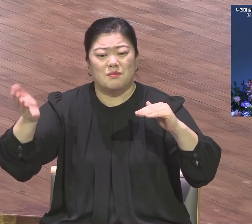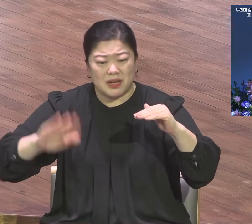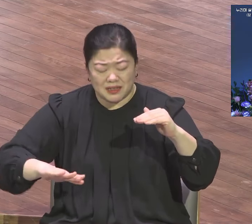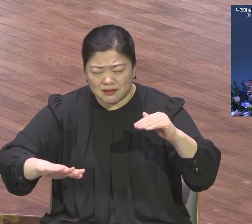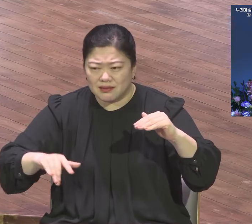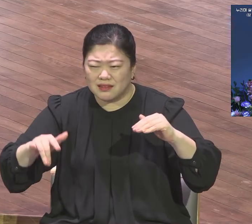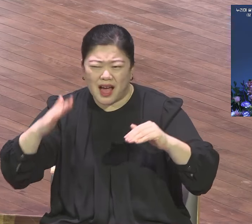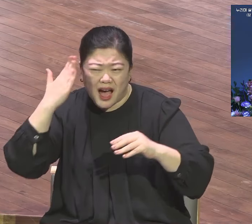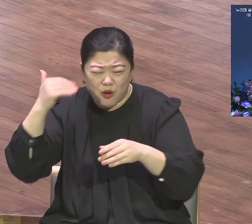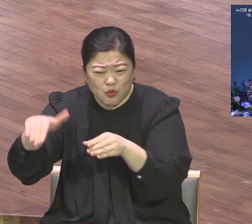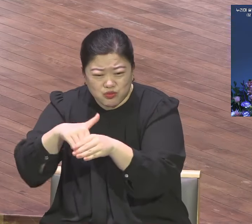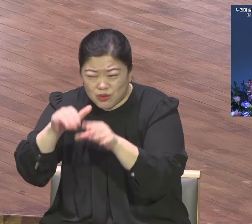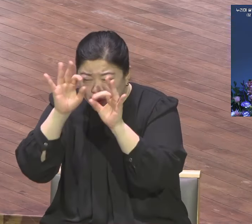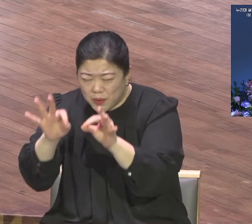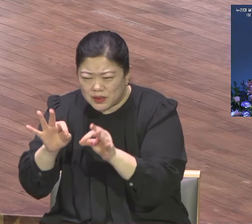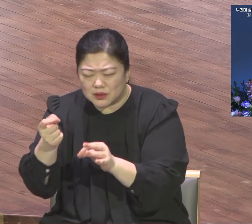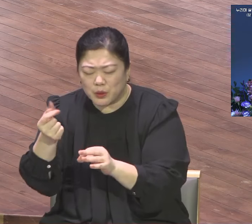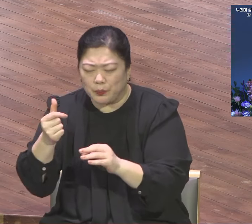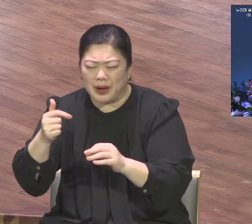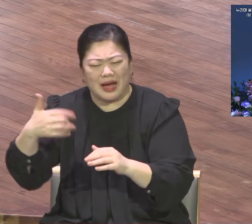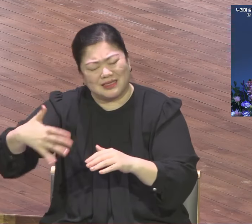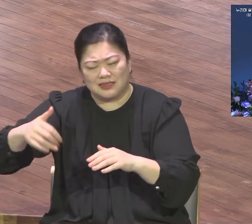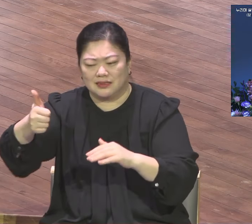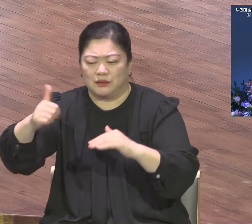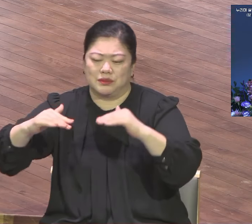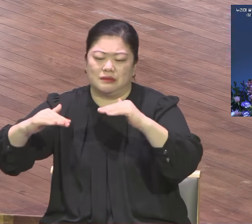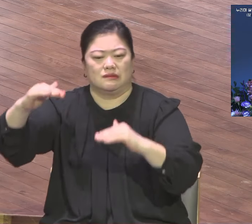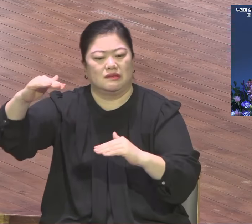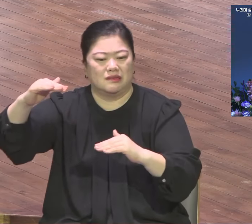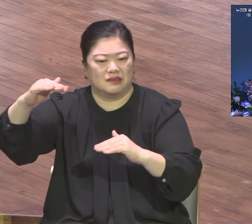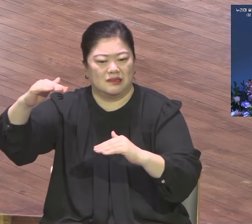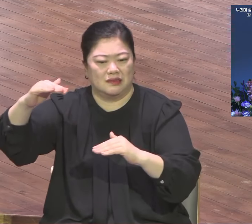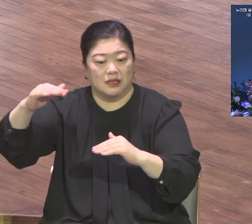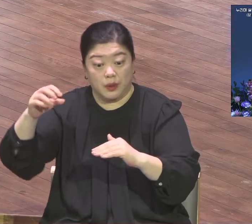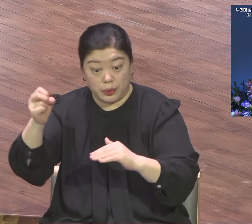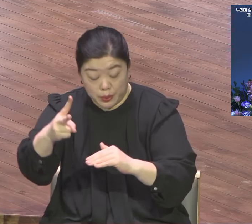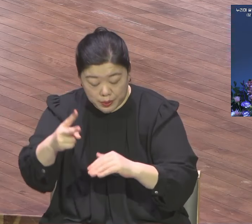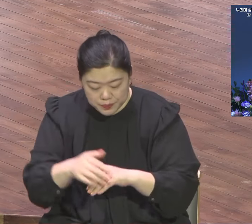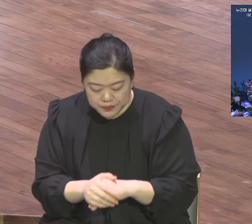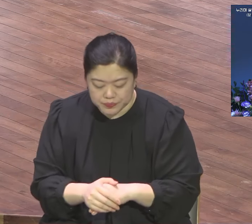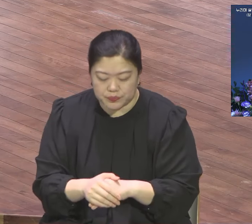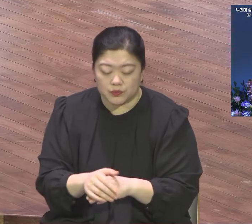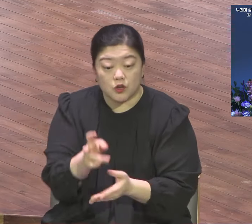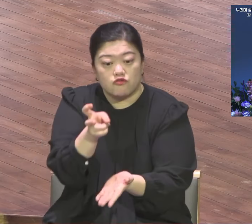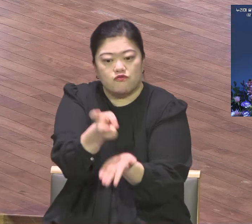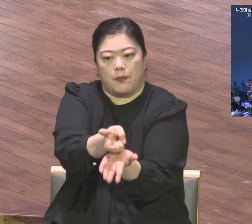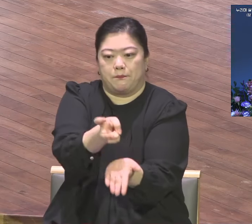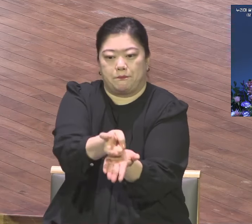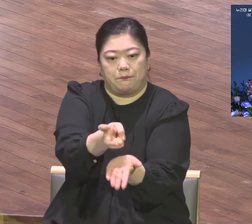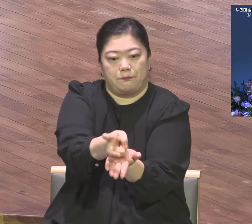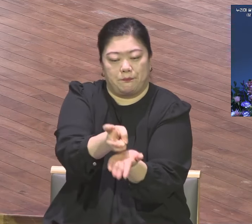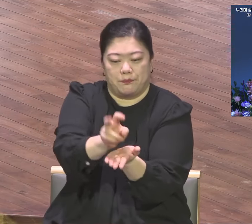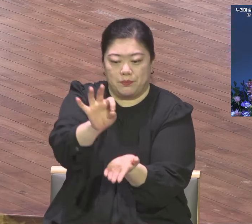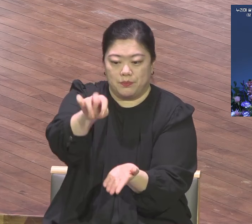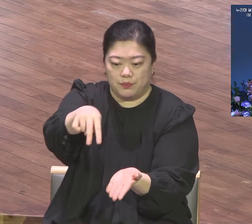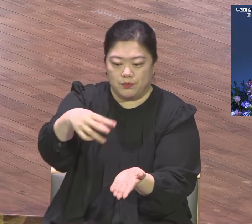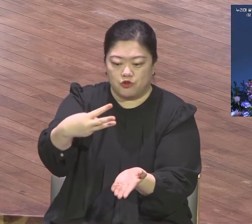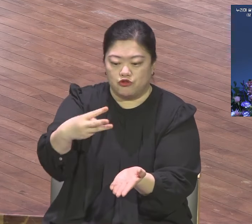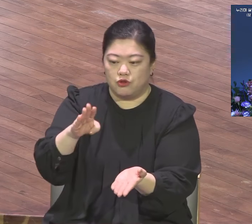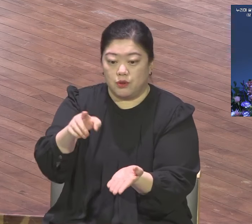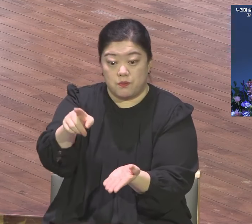문화예요. 율법 문화, 체면 문화, 눈치 문화, 비교 문화 이런 아주